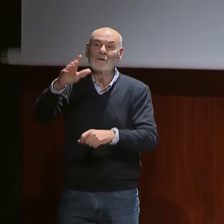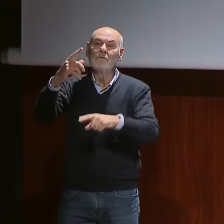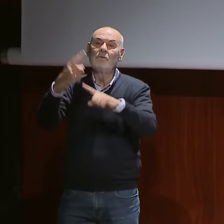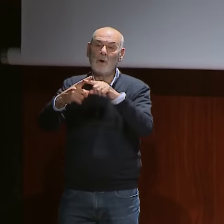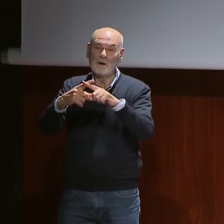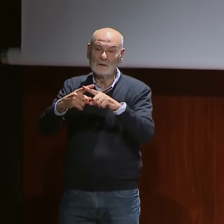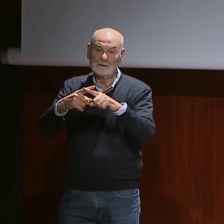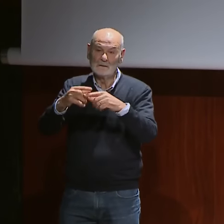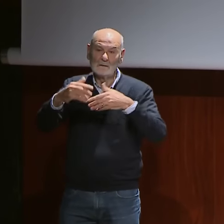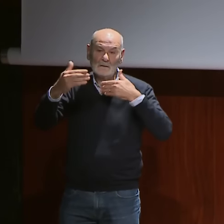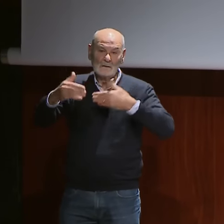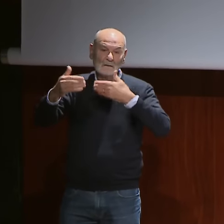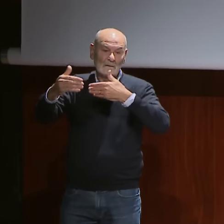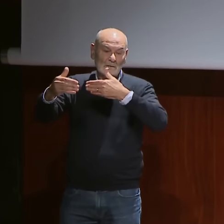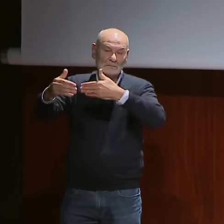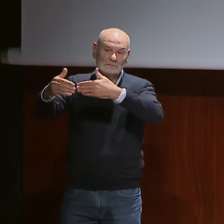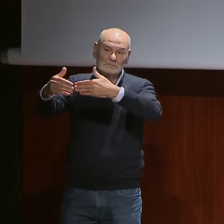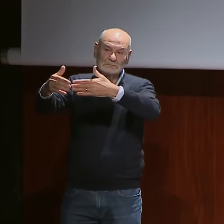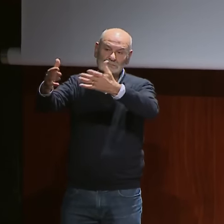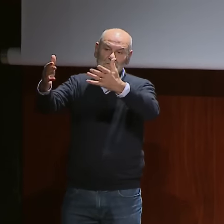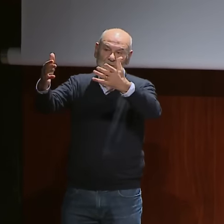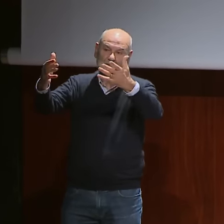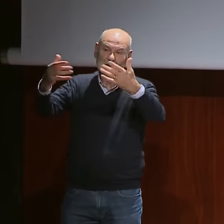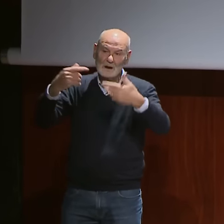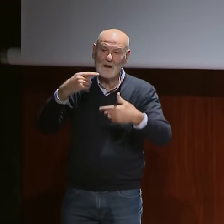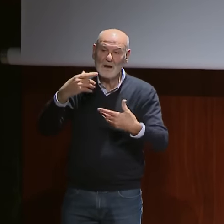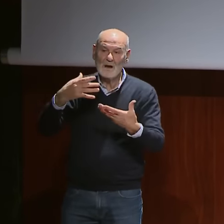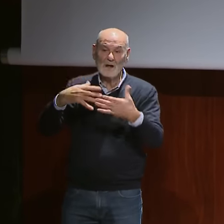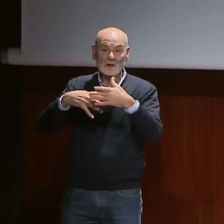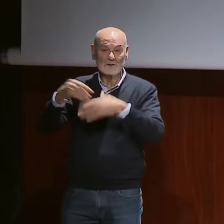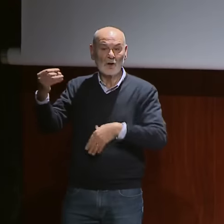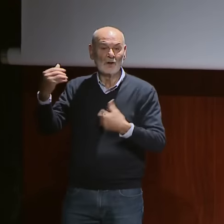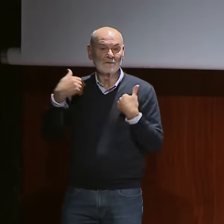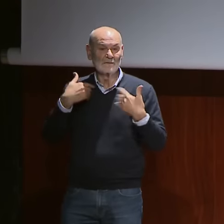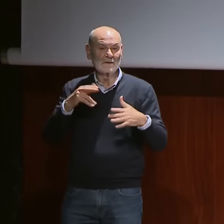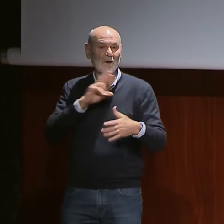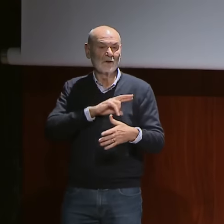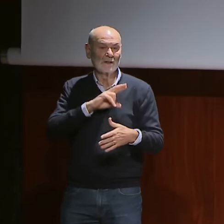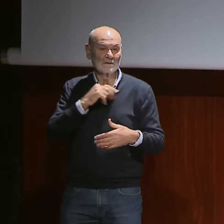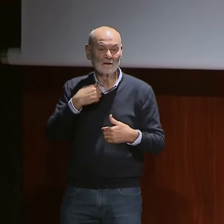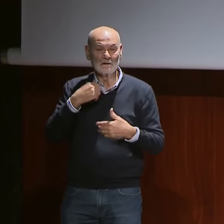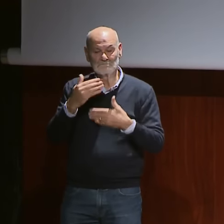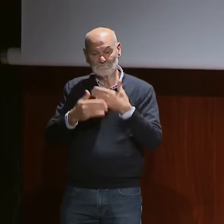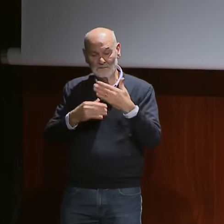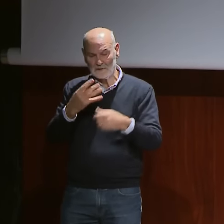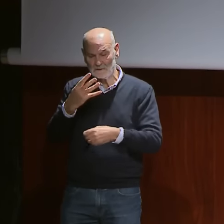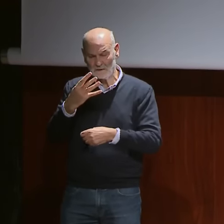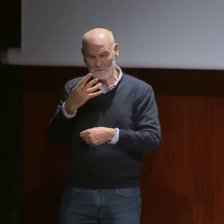même chose. On m'a dit ça, 25 fois. Enfin, chaque année, on me disait,